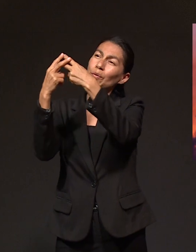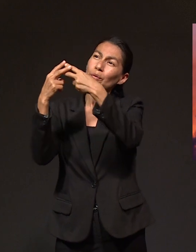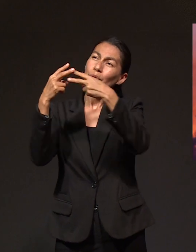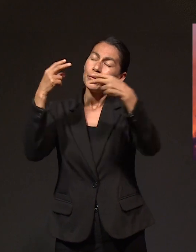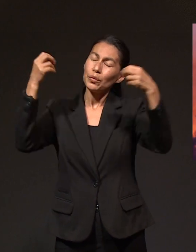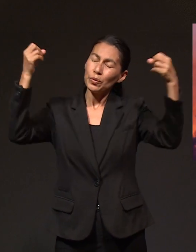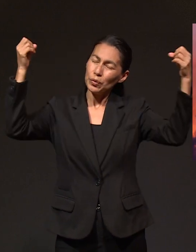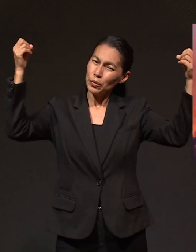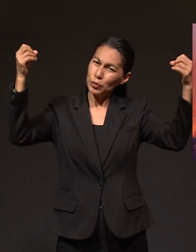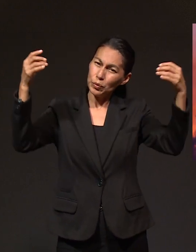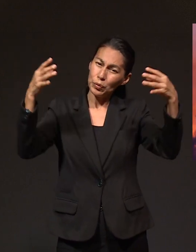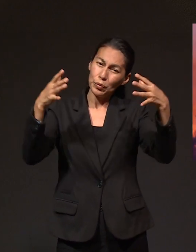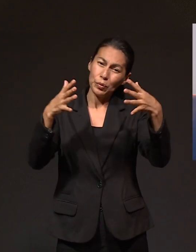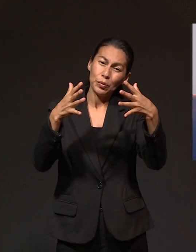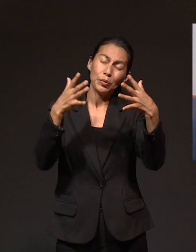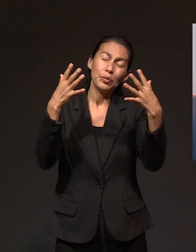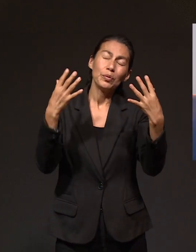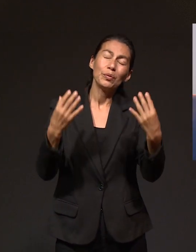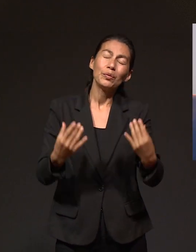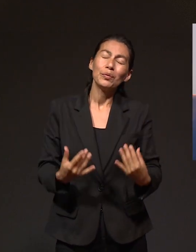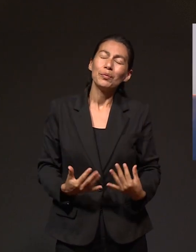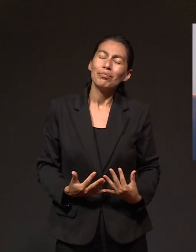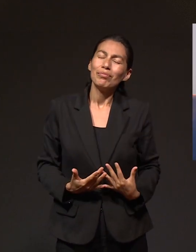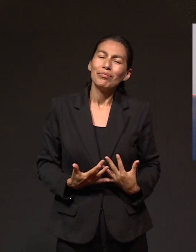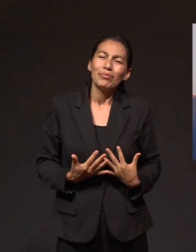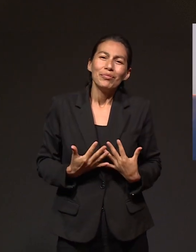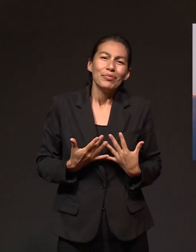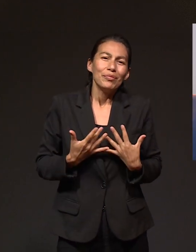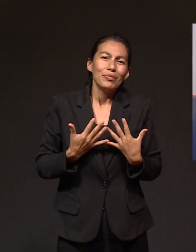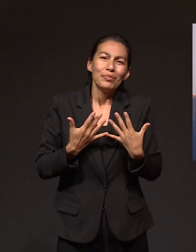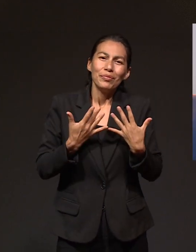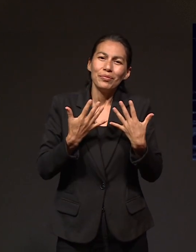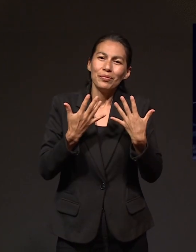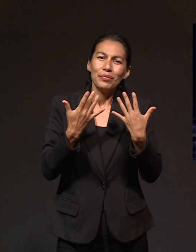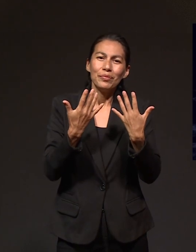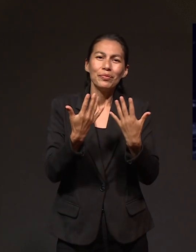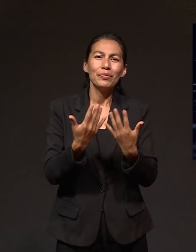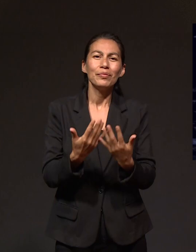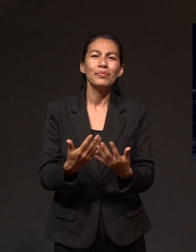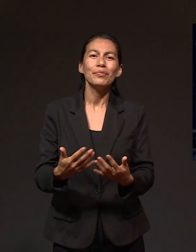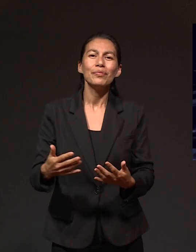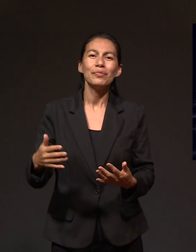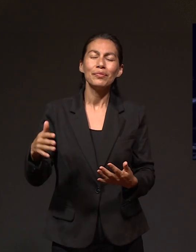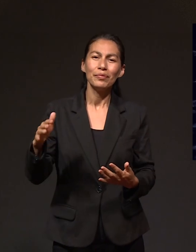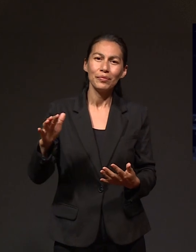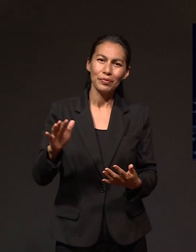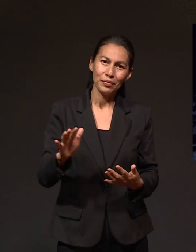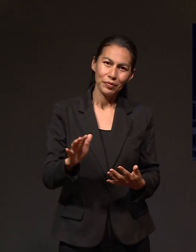a lo abajo con